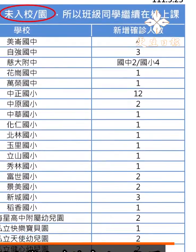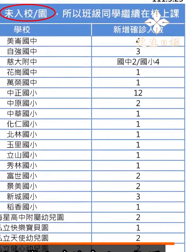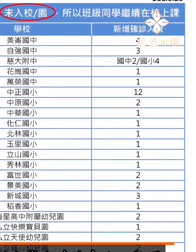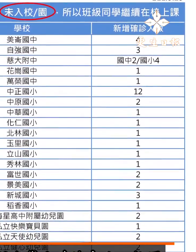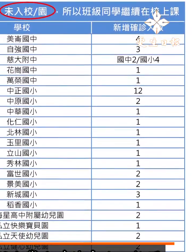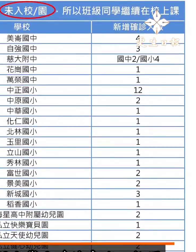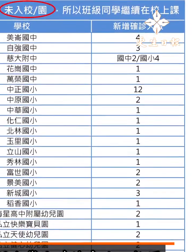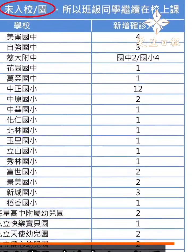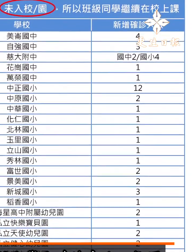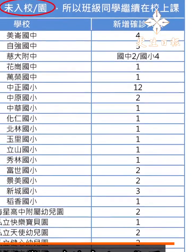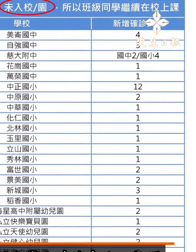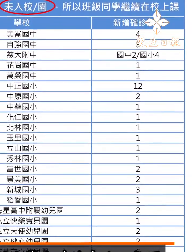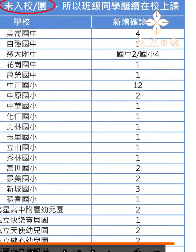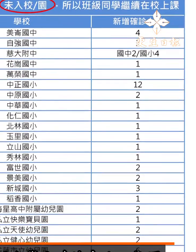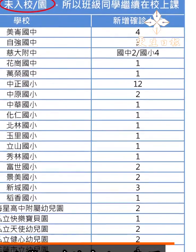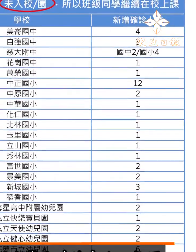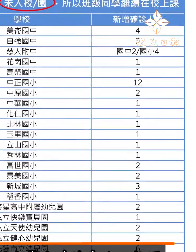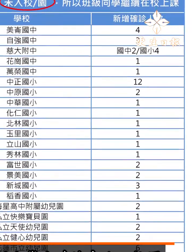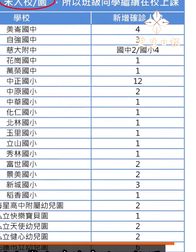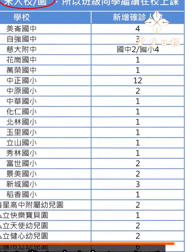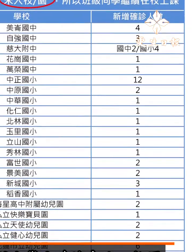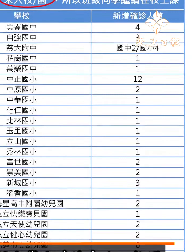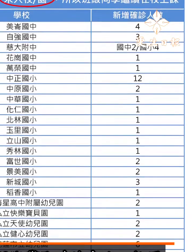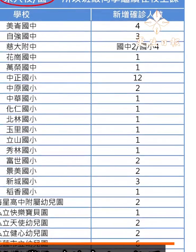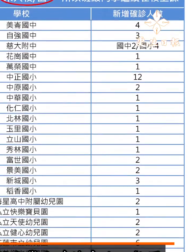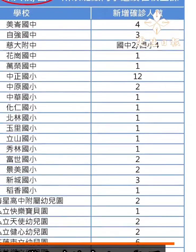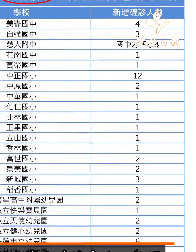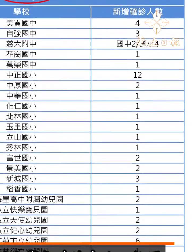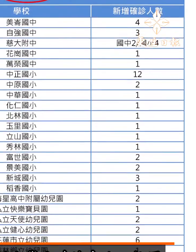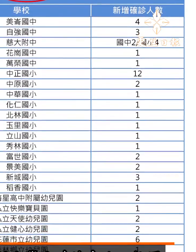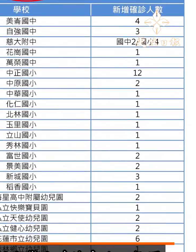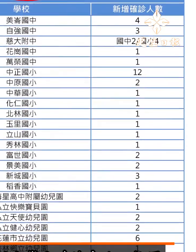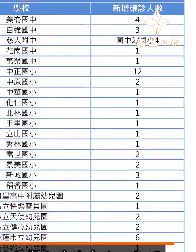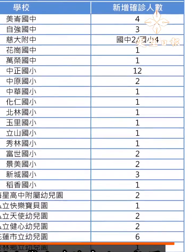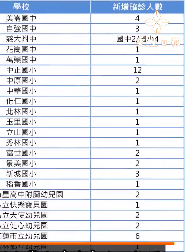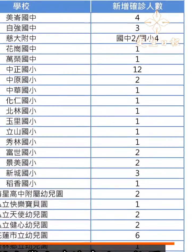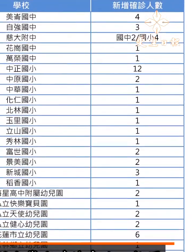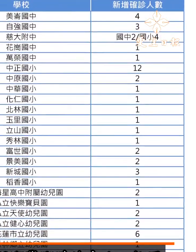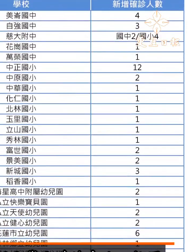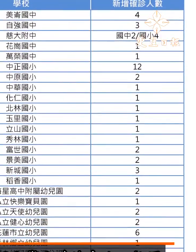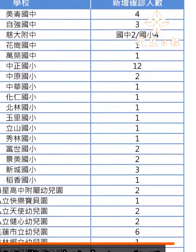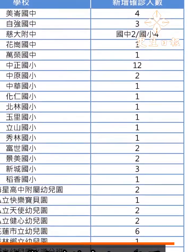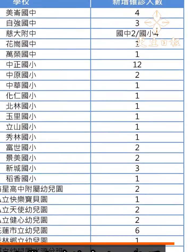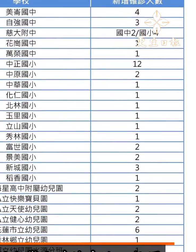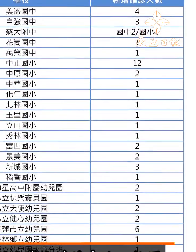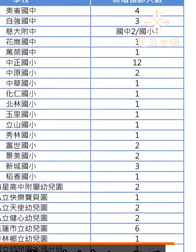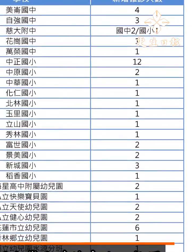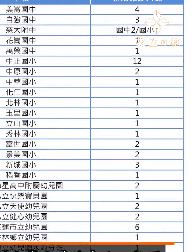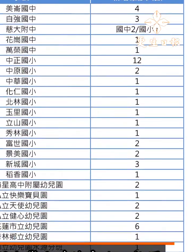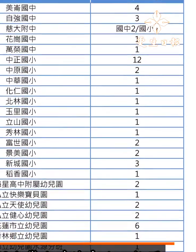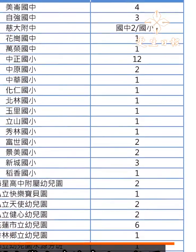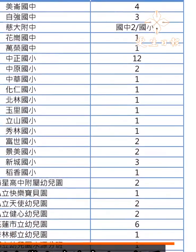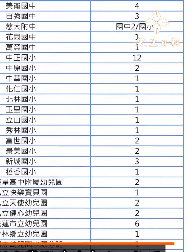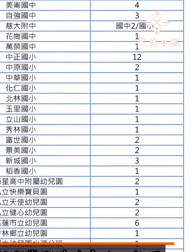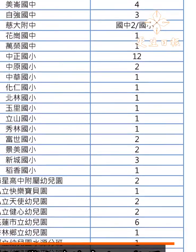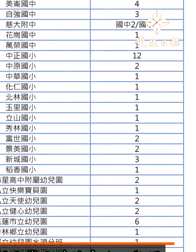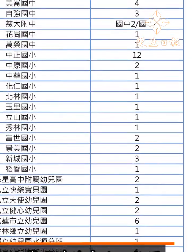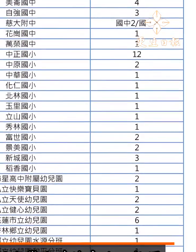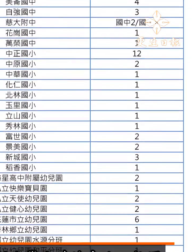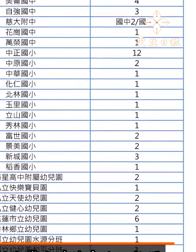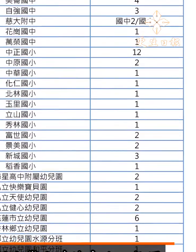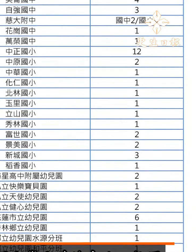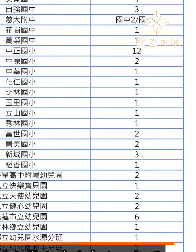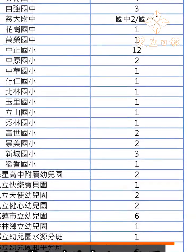美伦国中等28所学校，其中包含了国中端有5所学校11位学